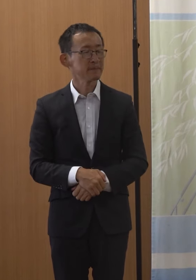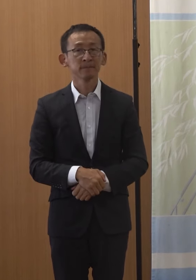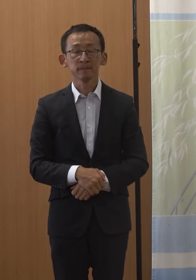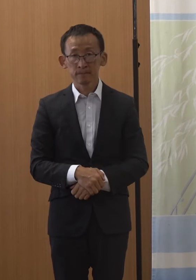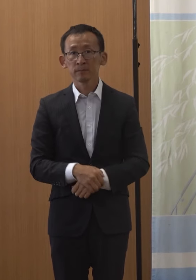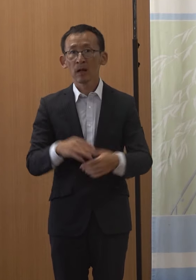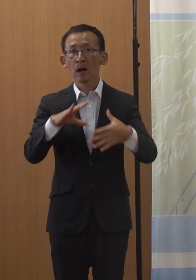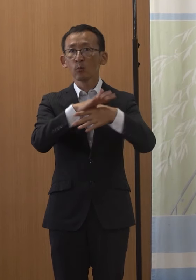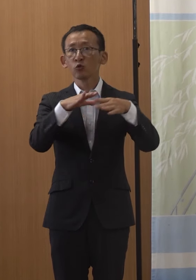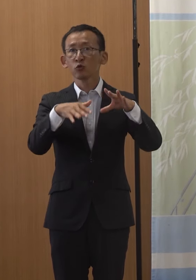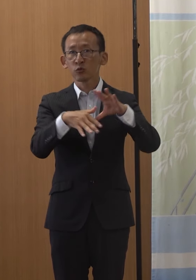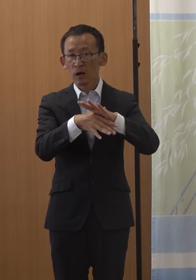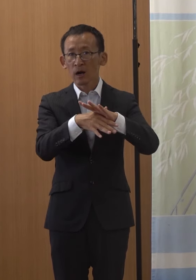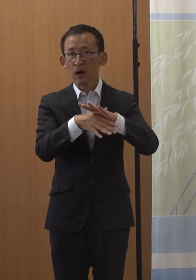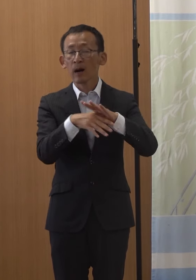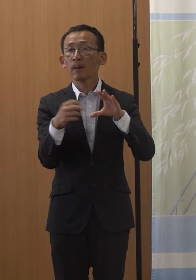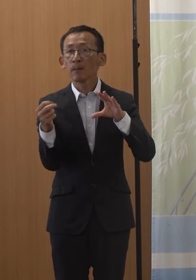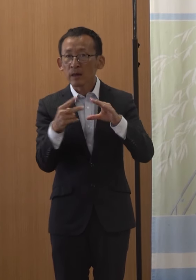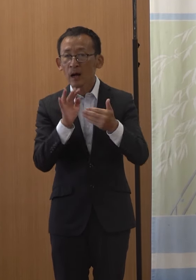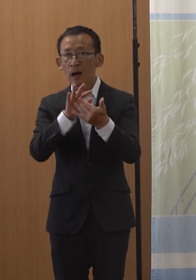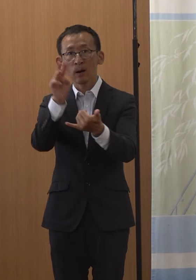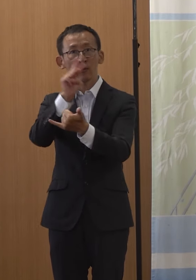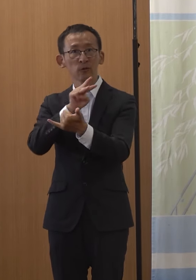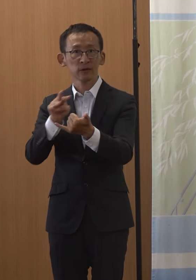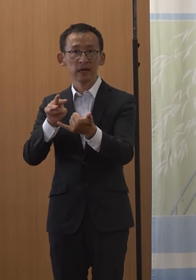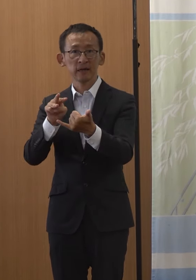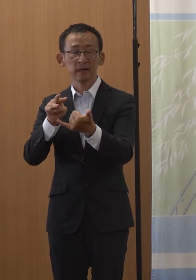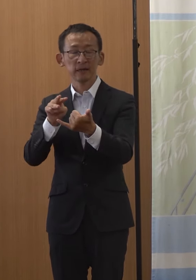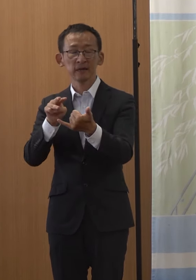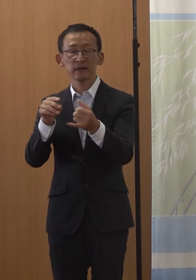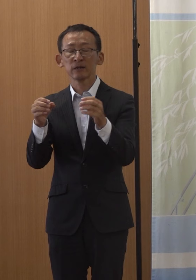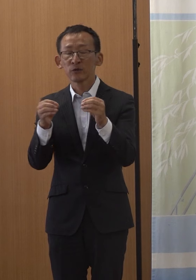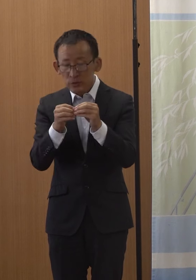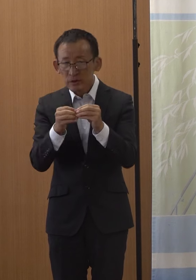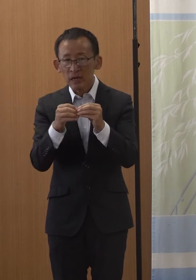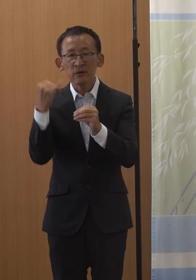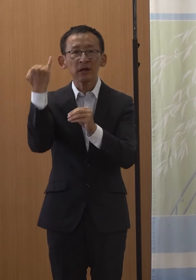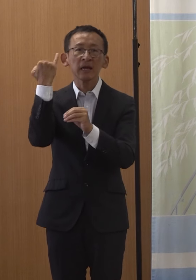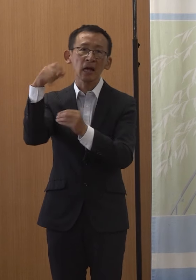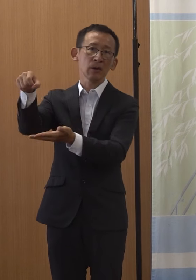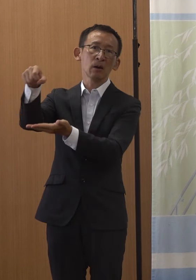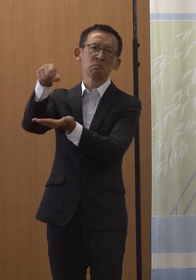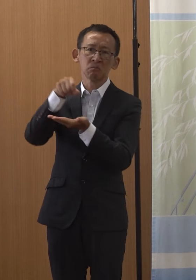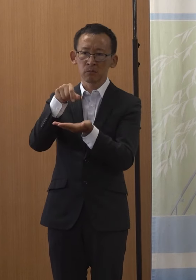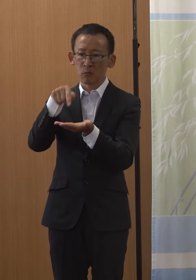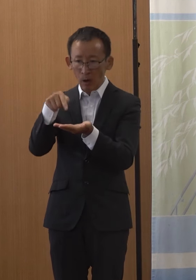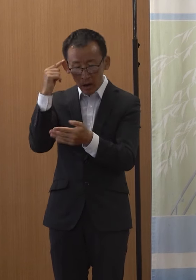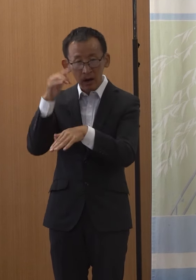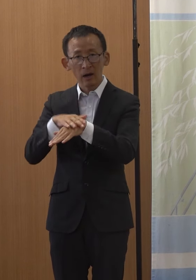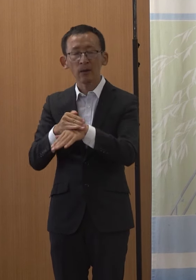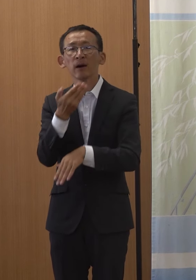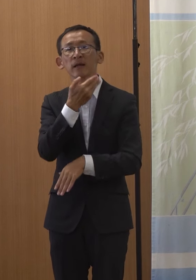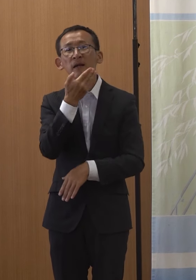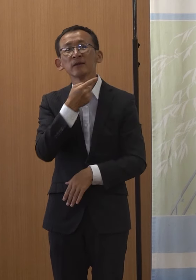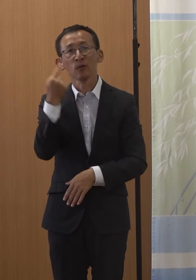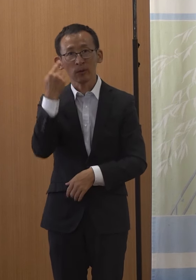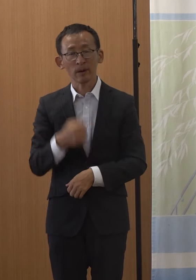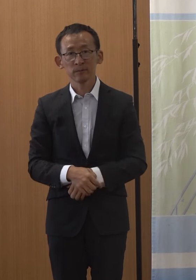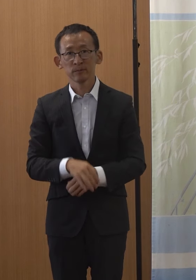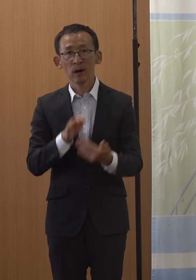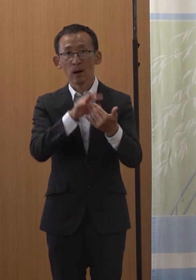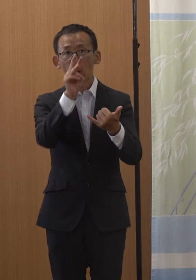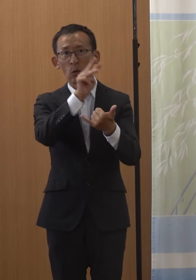文化についてあるいは防災について、というところ非常に重要な視点だというふうに思いますし、防災については今年の地